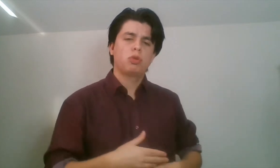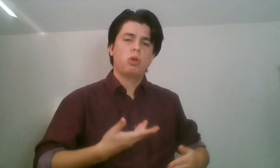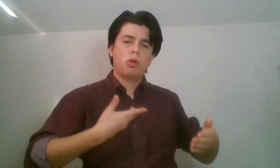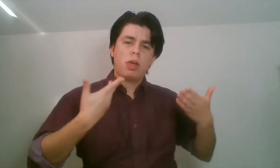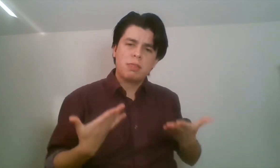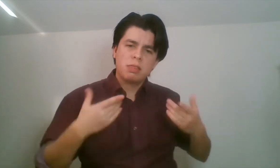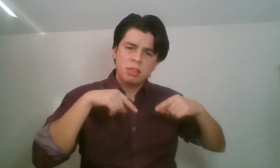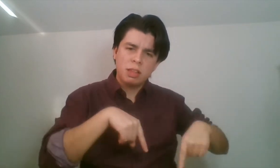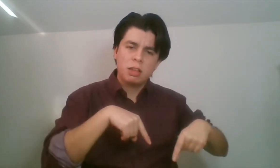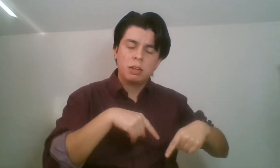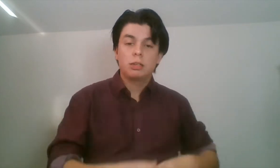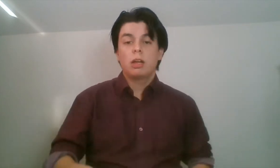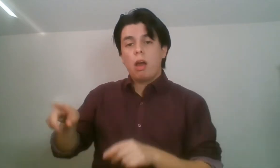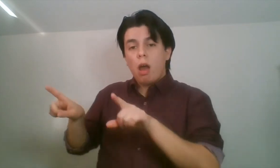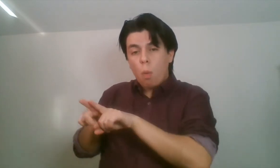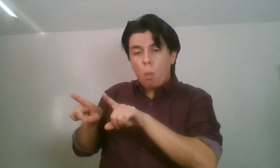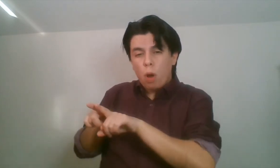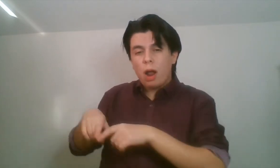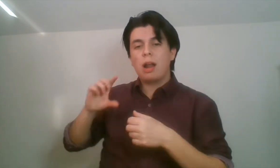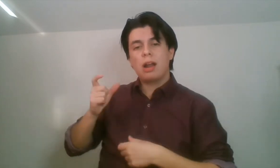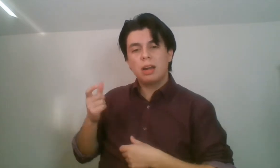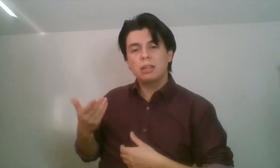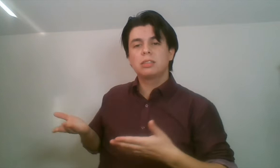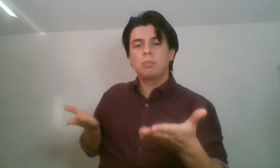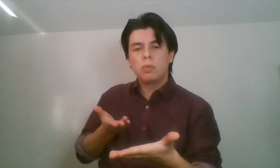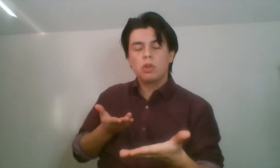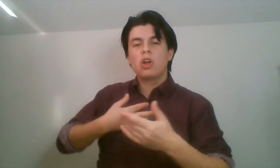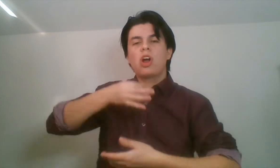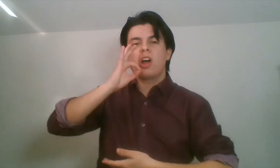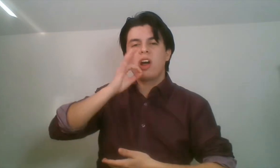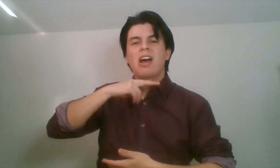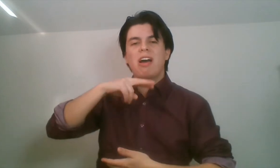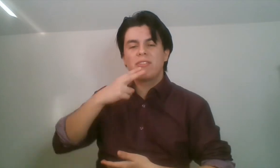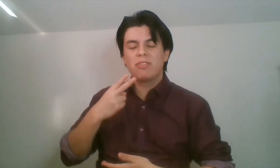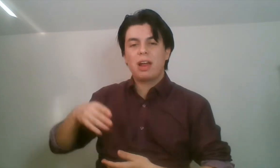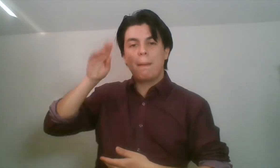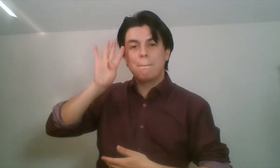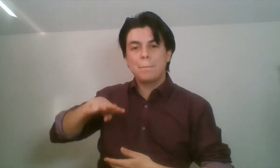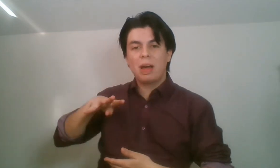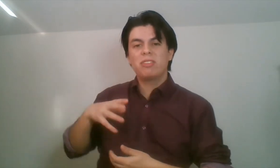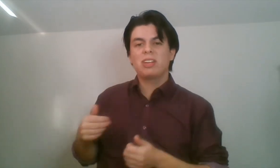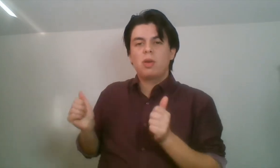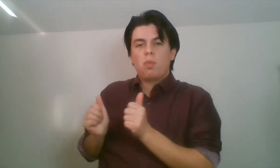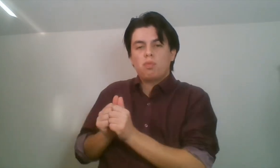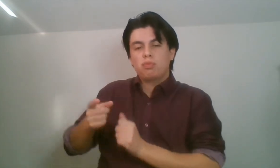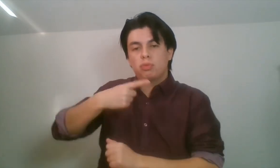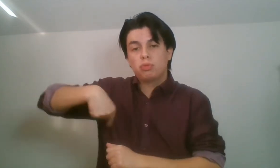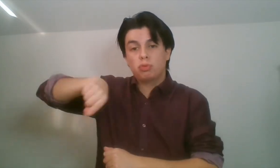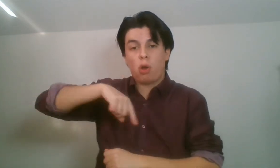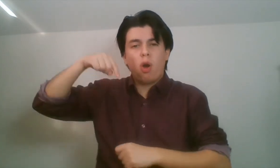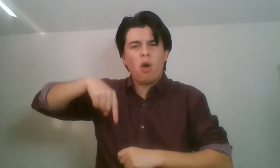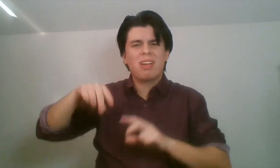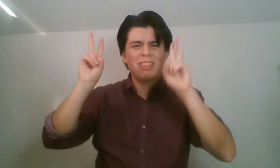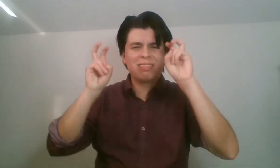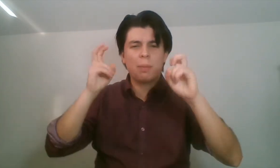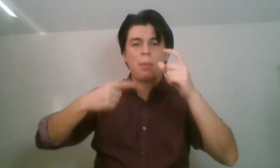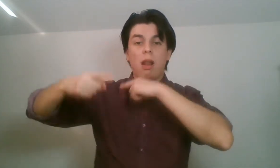estar aquí. Igualmente, gracias por compartir este café en el Mavi con nosotros. Bueno, como ustedes saben, hoy día nos reúne